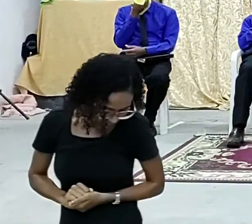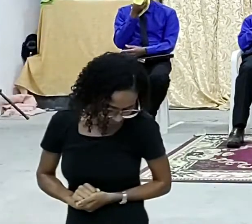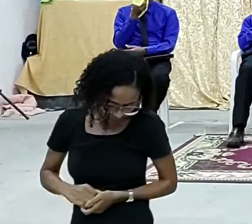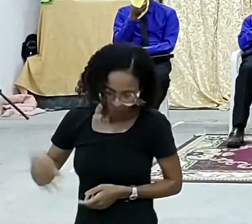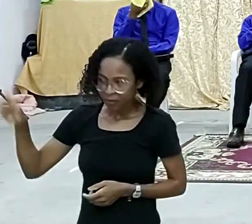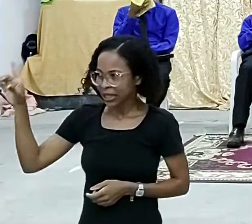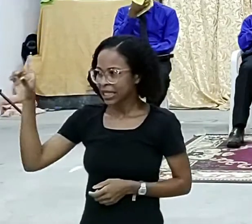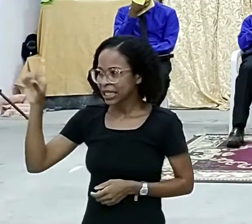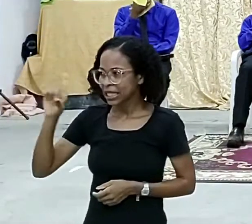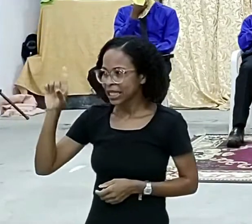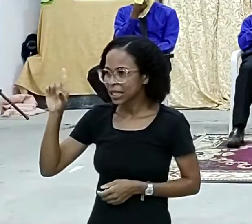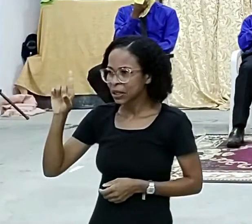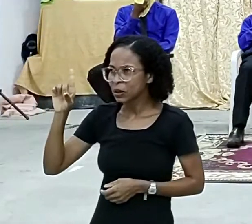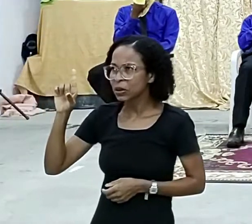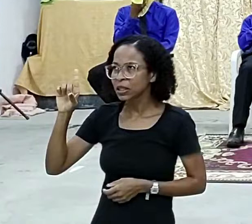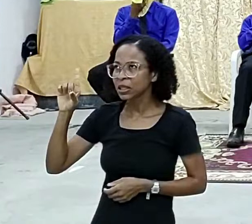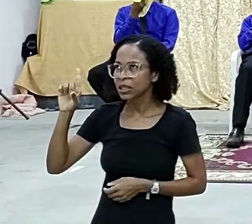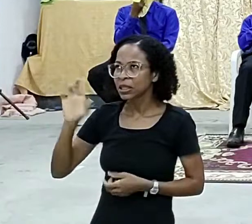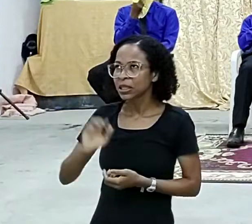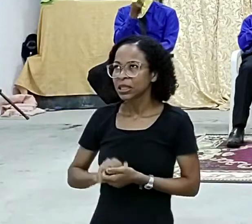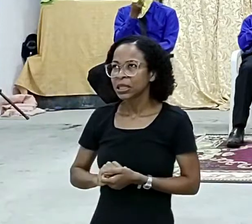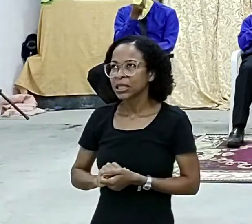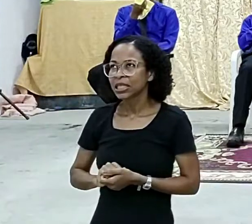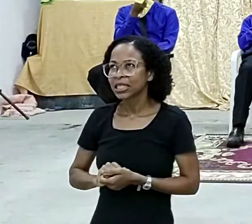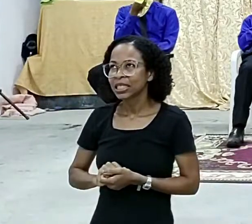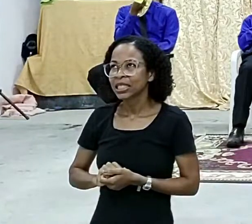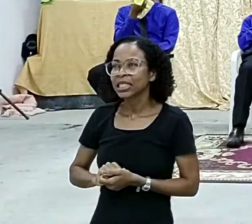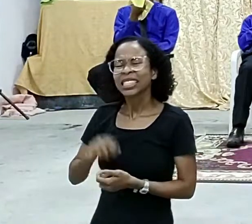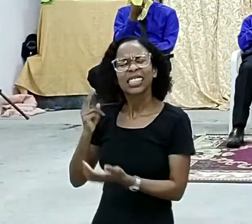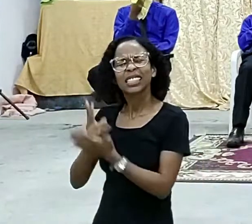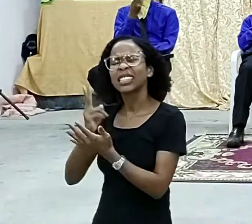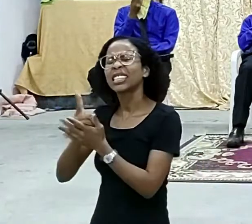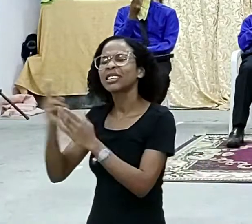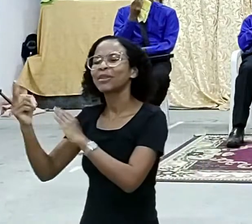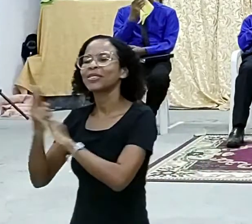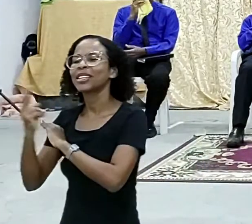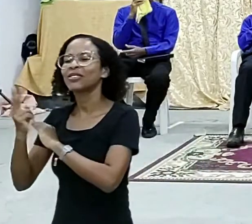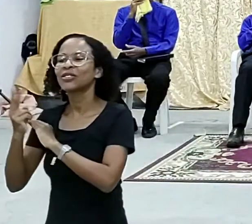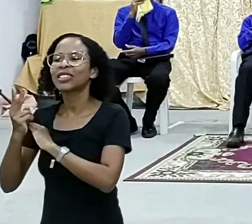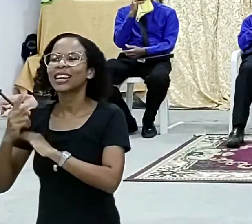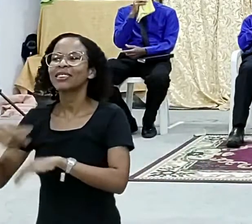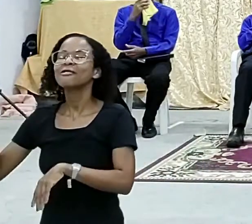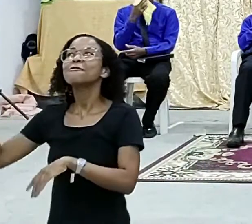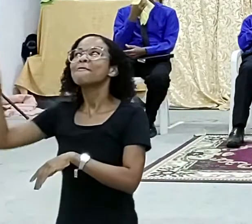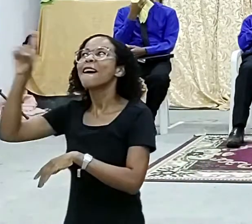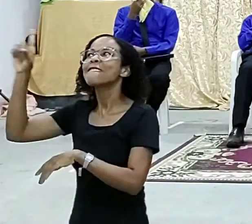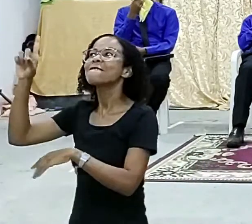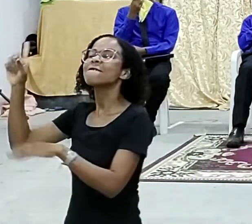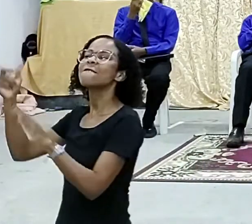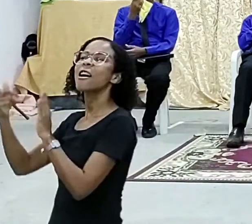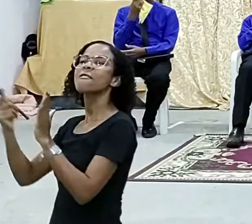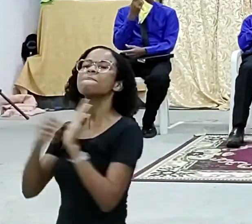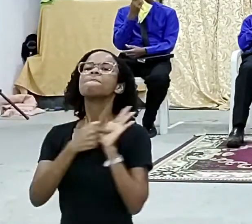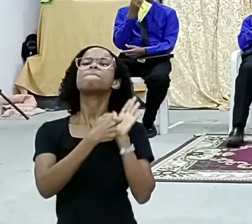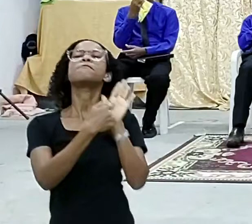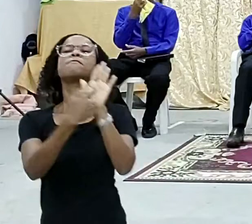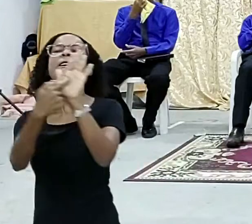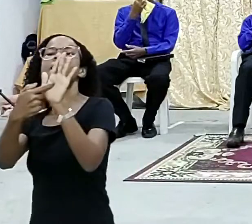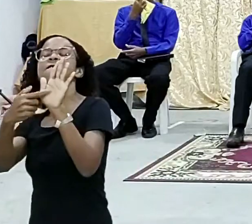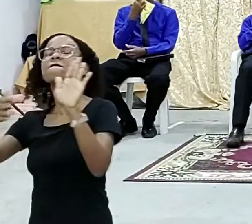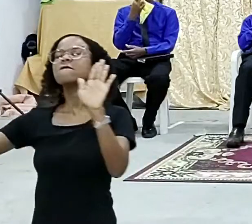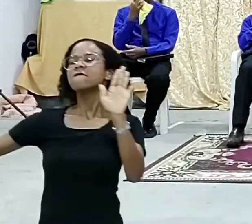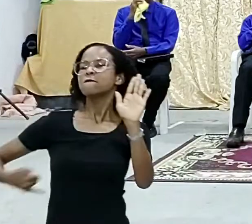não trabalha para que a gente veja, Ele trabalha para que lá na frente